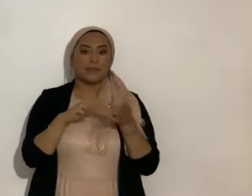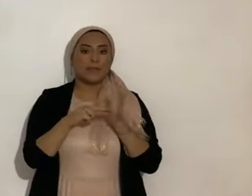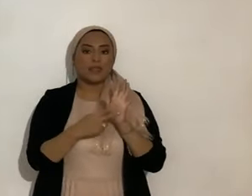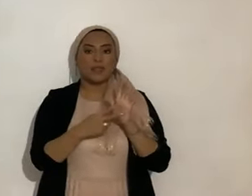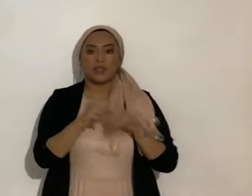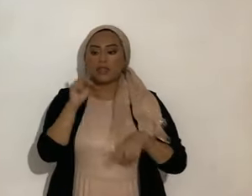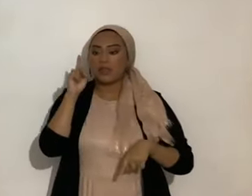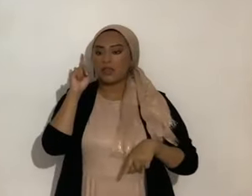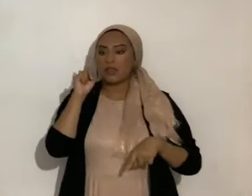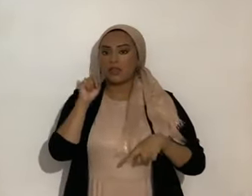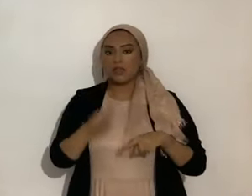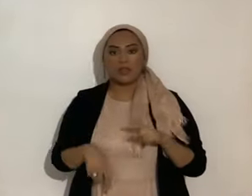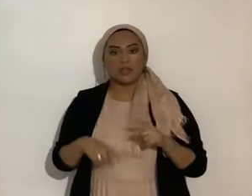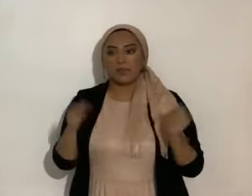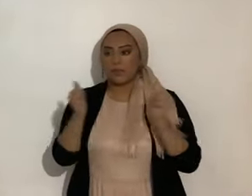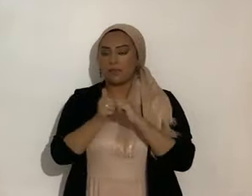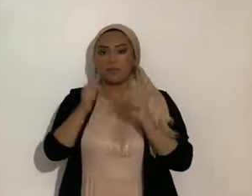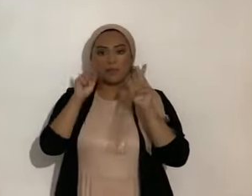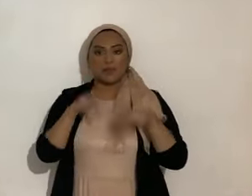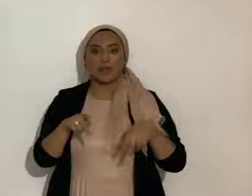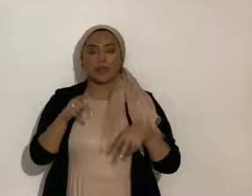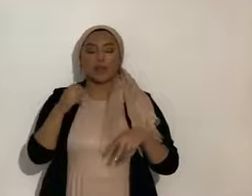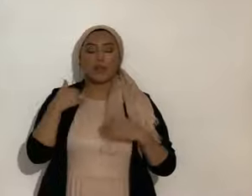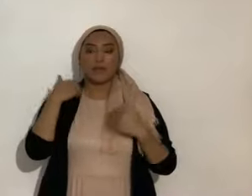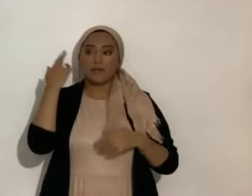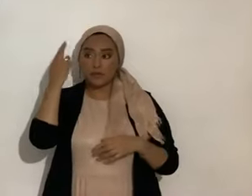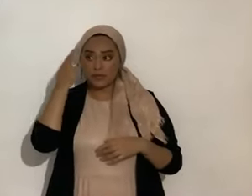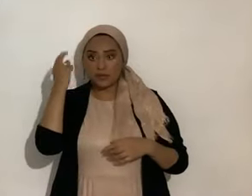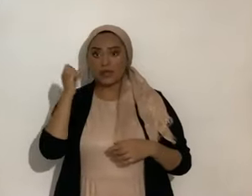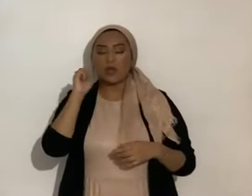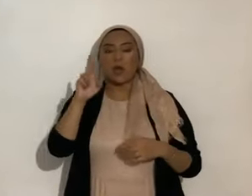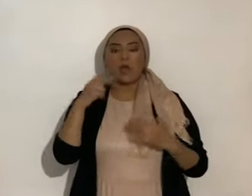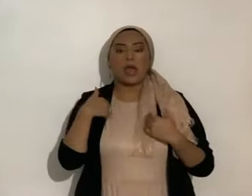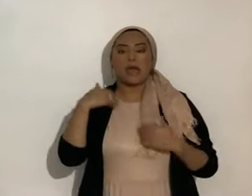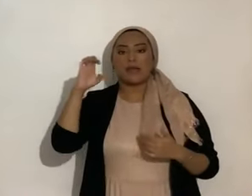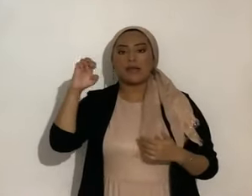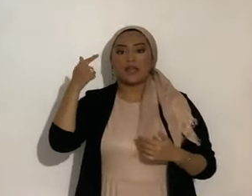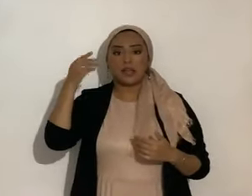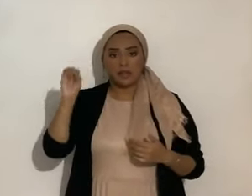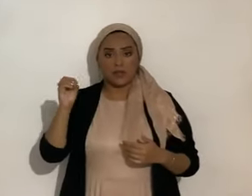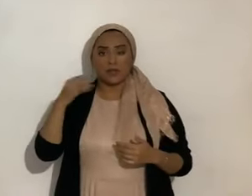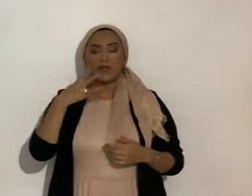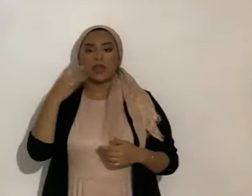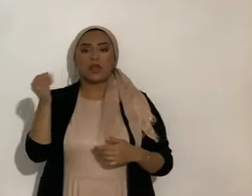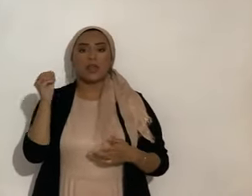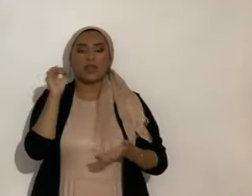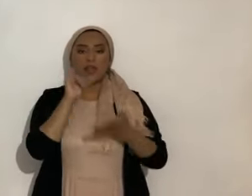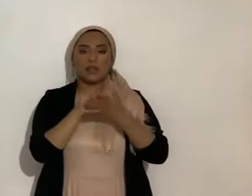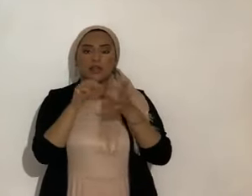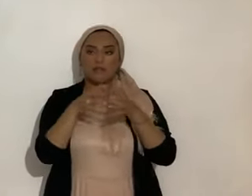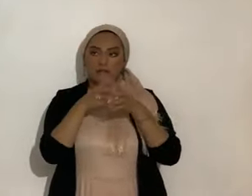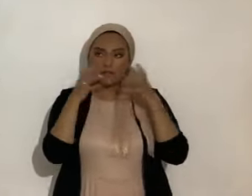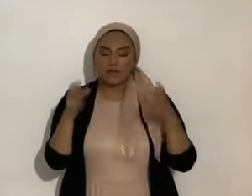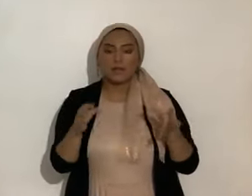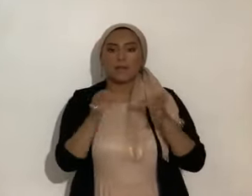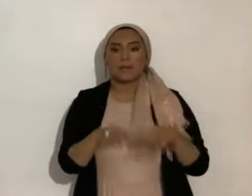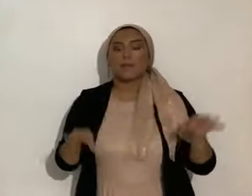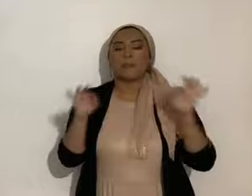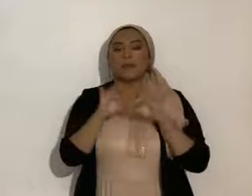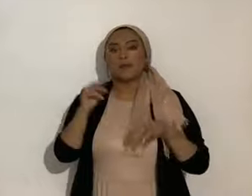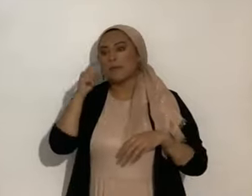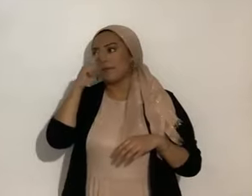pueden estar en una sola persona. O está la razón o está el ego. Y eso es muy importante, porque no